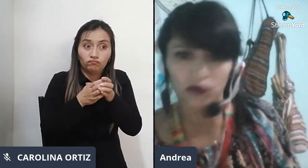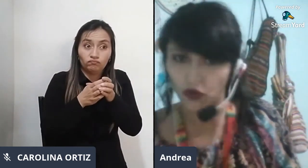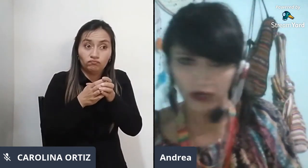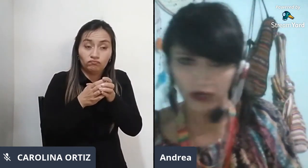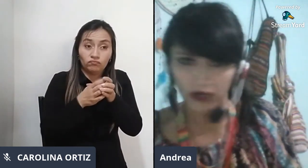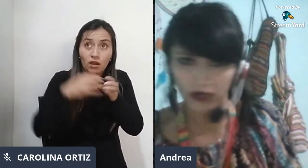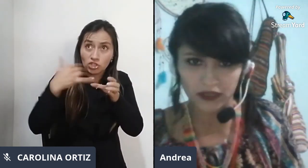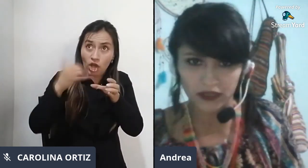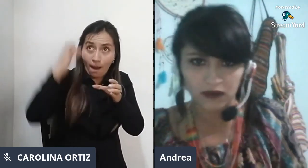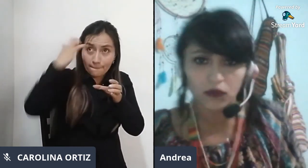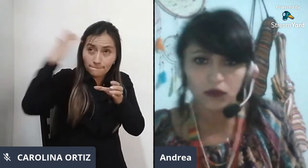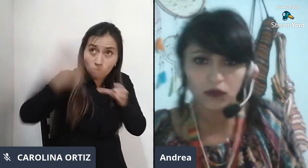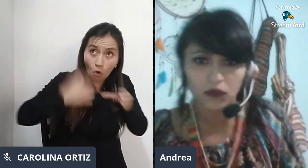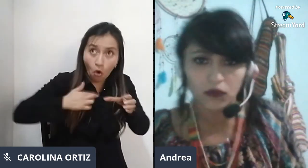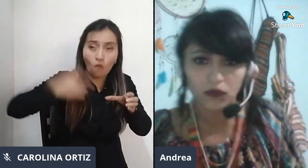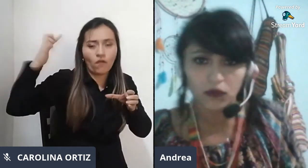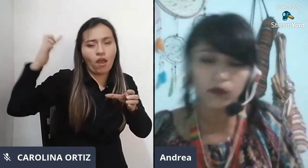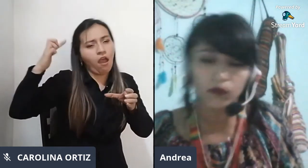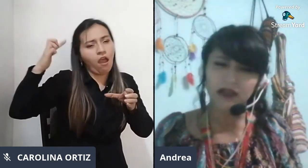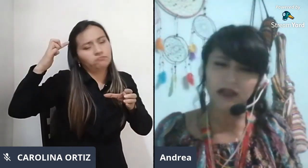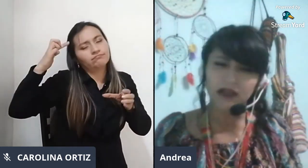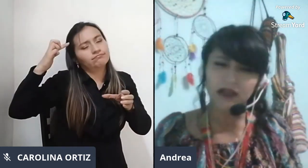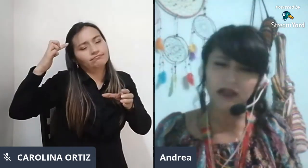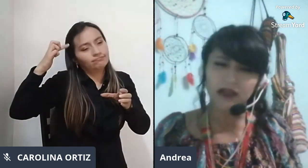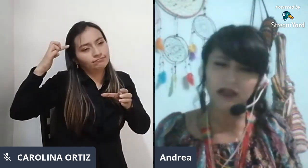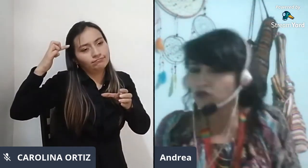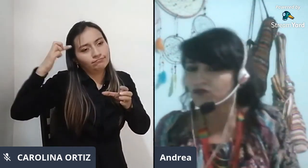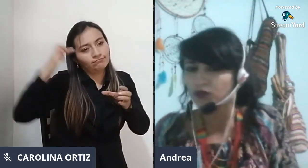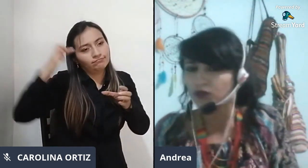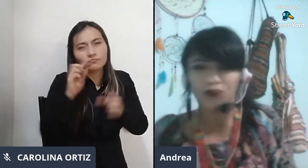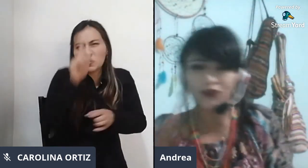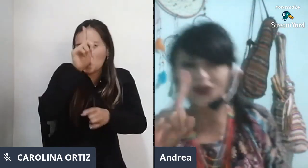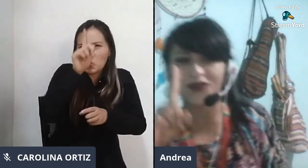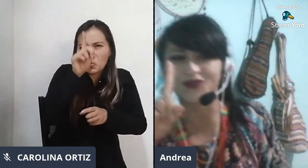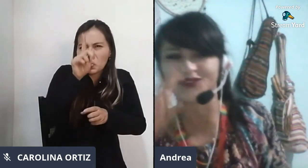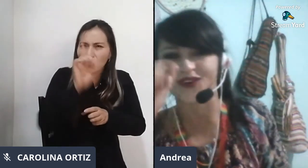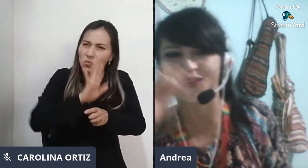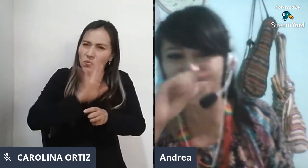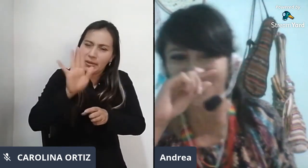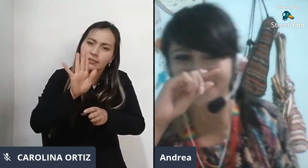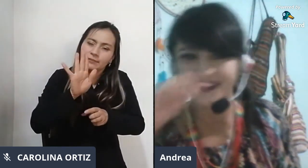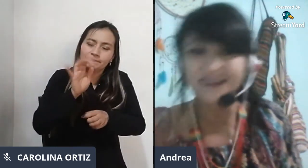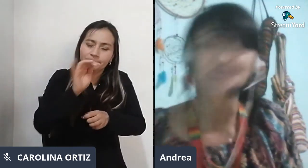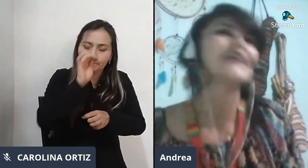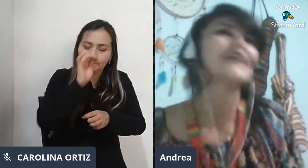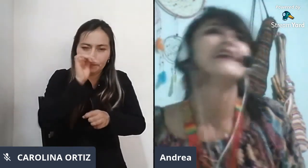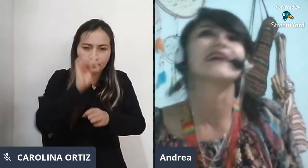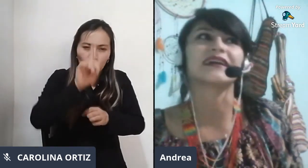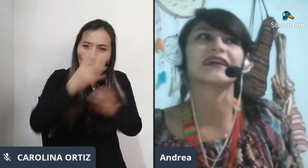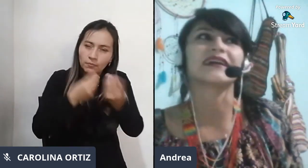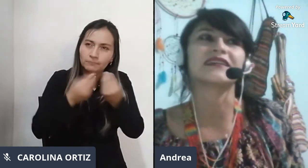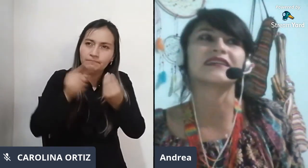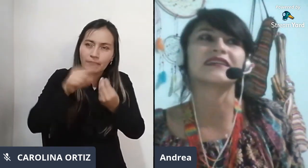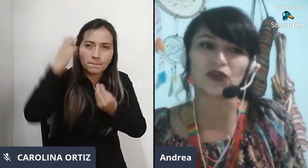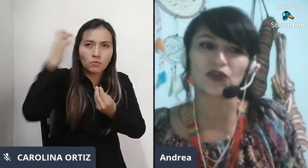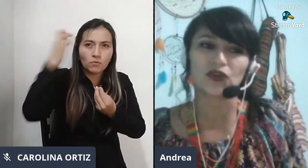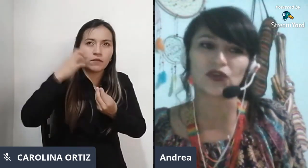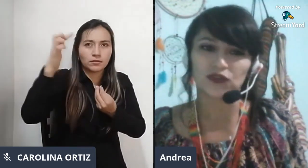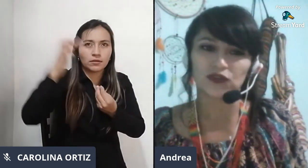un profesional, digamos, un solo compañero. De resto, todos estamos en el